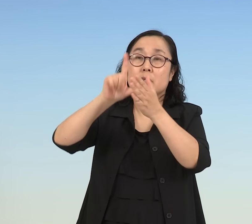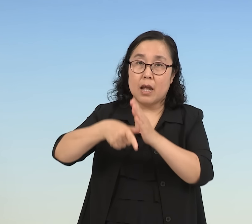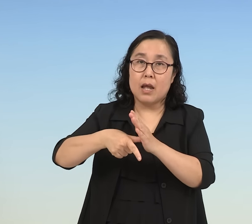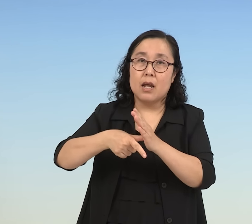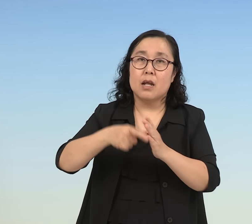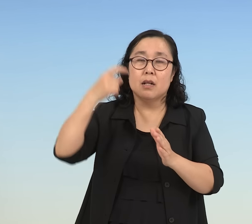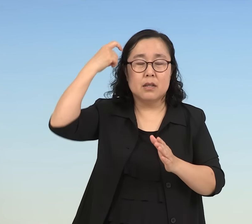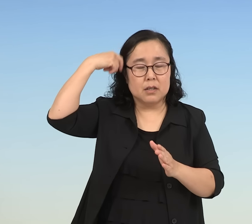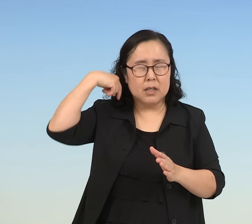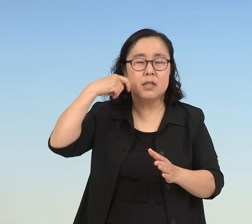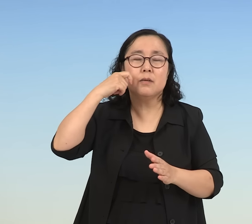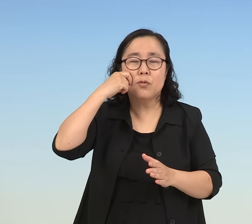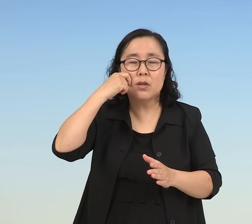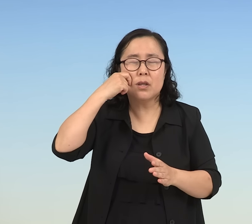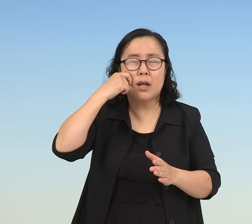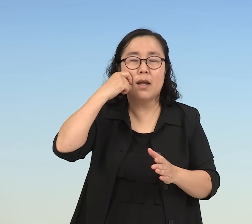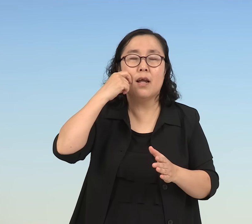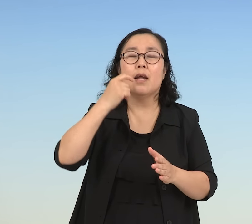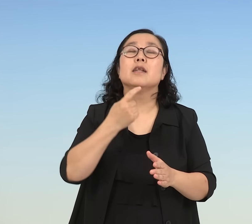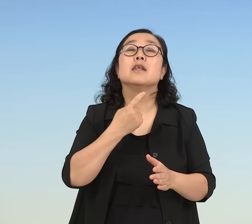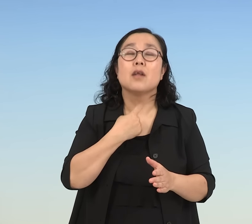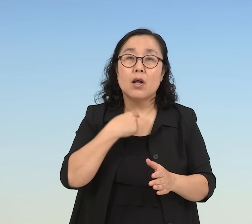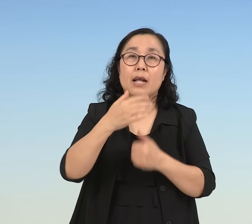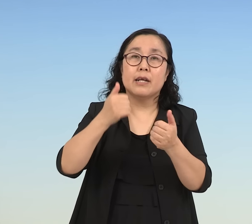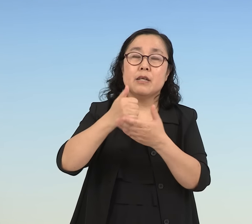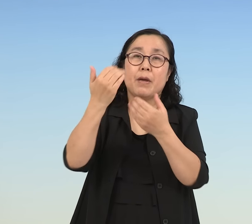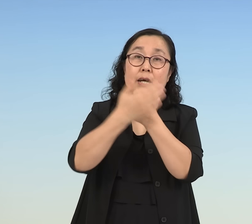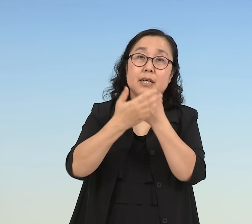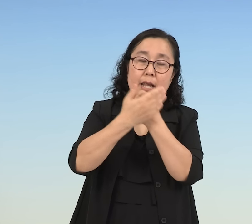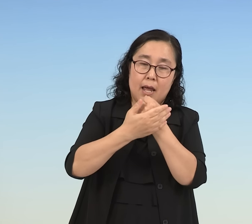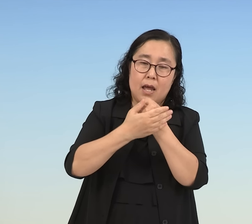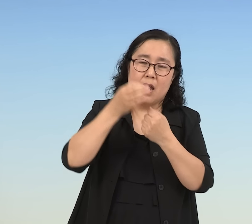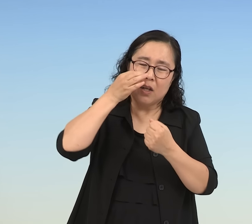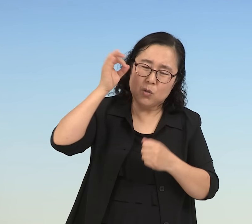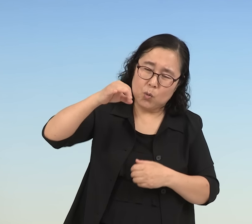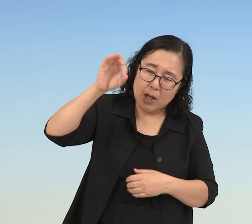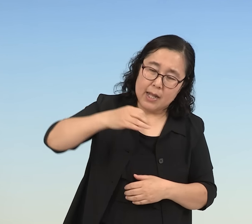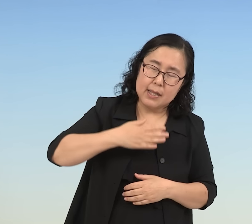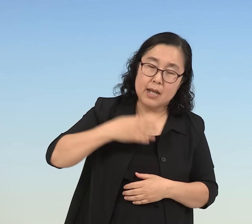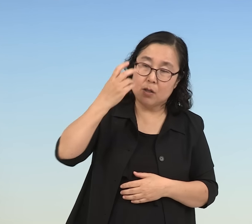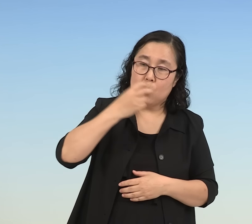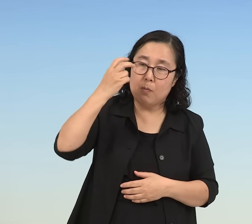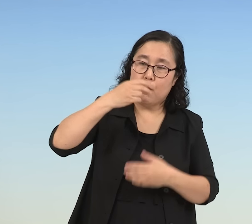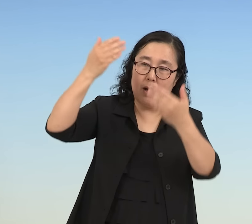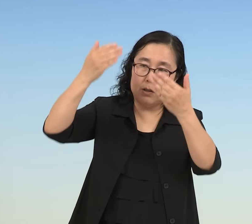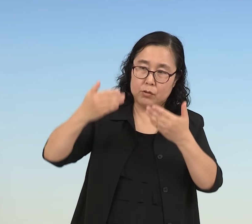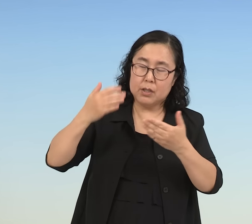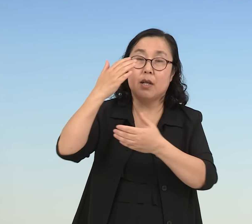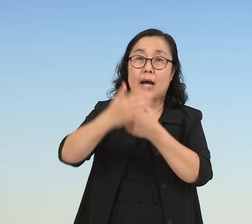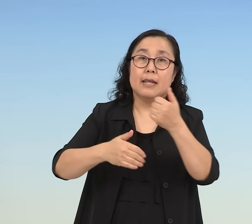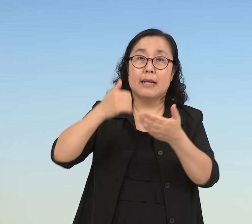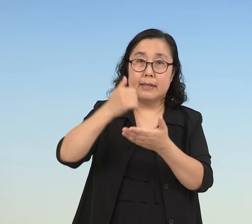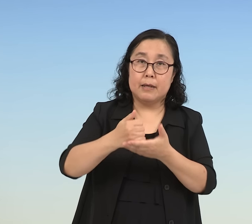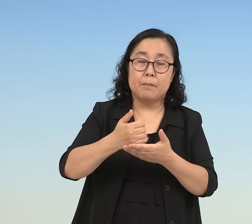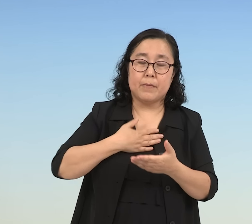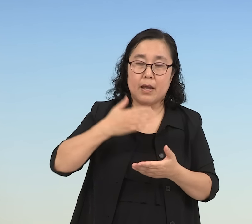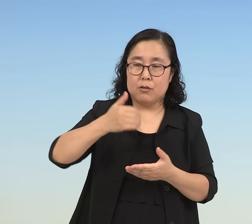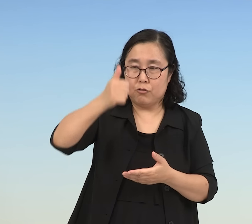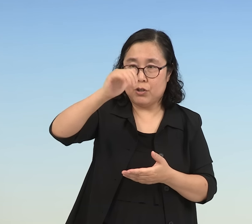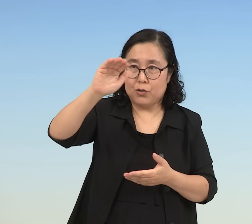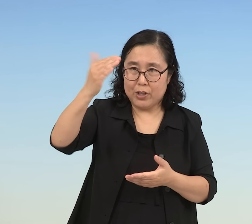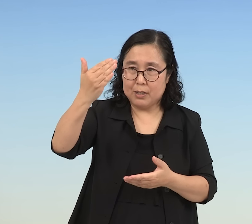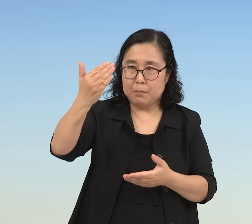못했던 하나님의 은혜, 이 초라한 나를 돌아보아 주시는 하나님, 내 아도나이